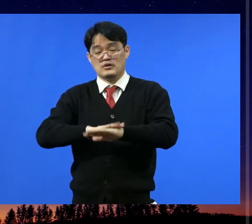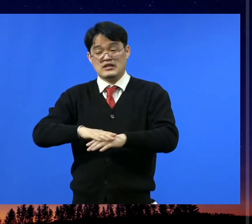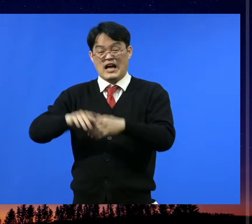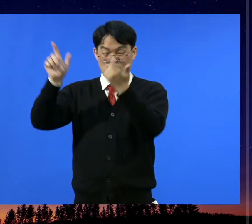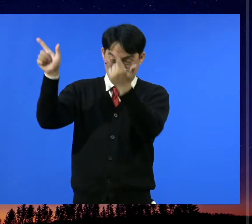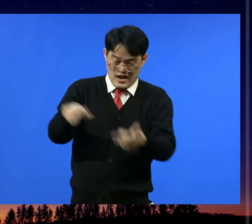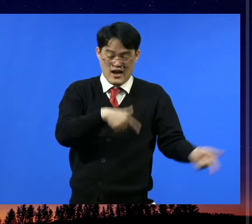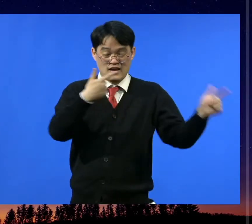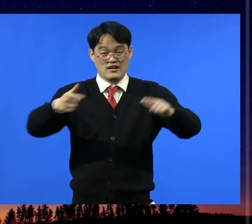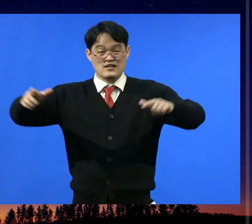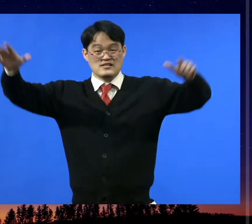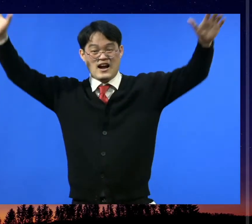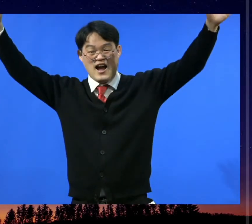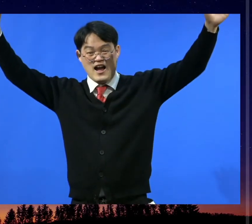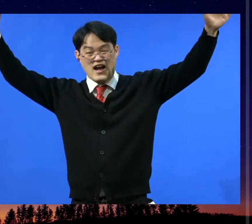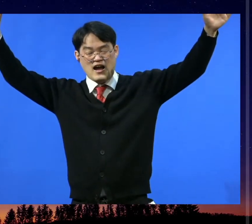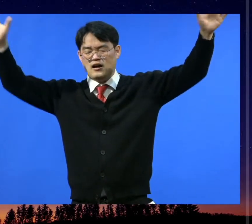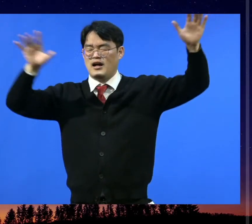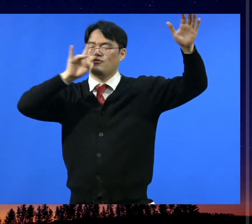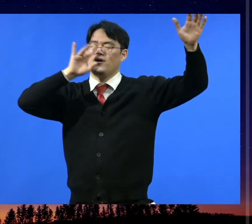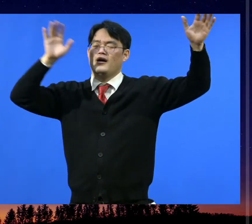이 기도는 노동이라는 거예요.